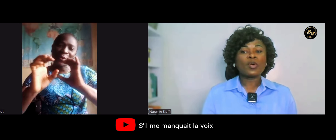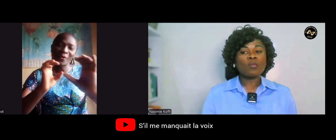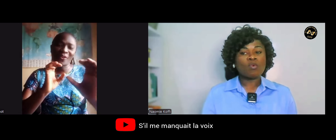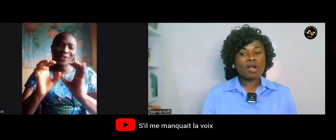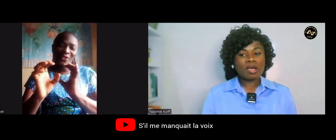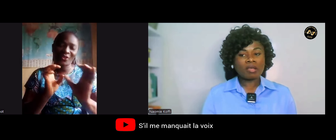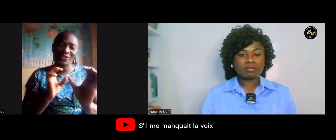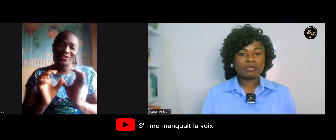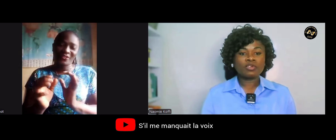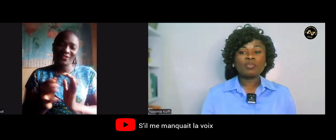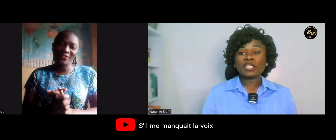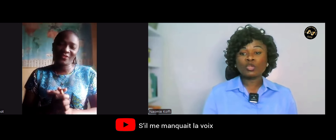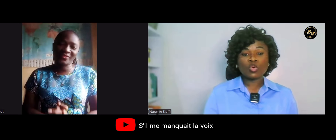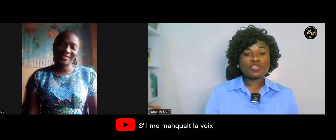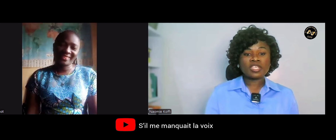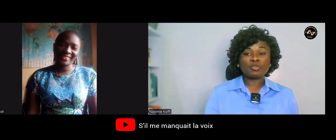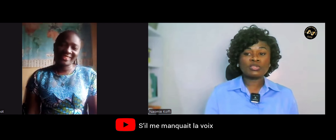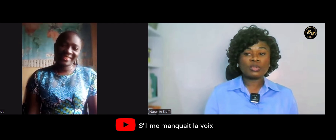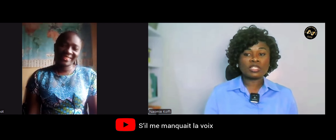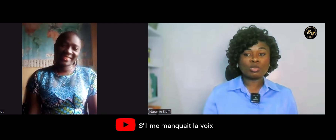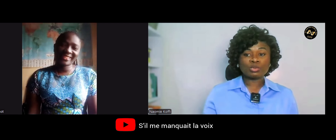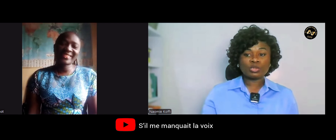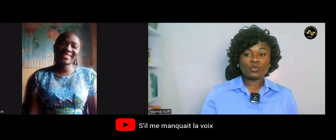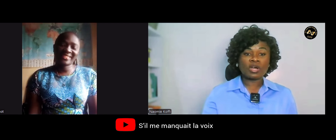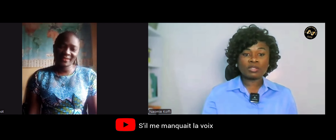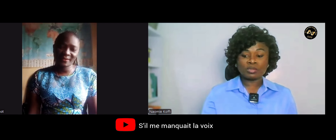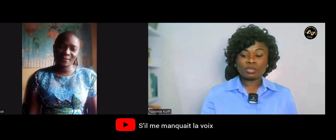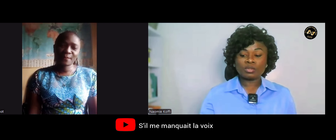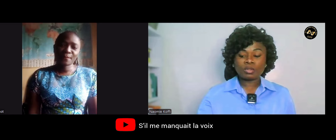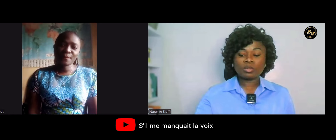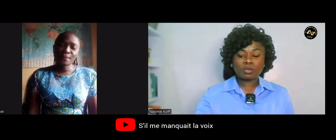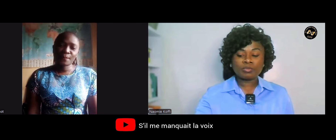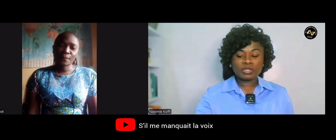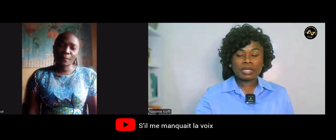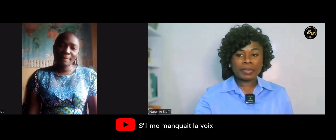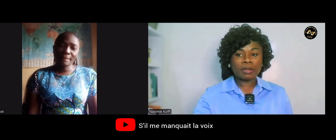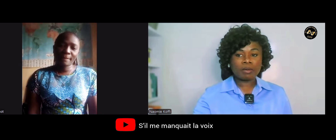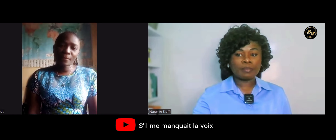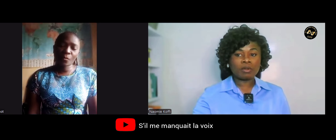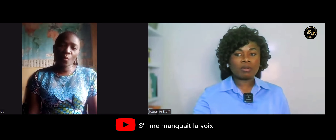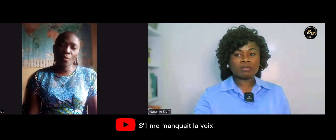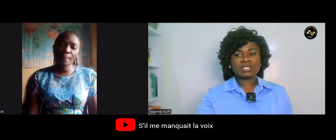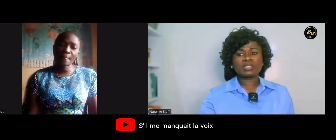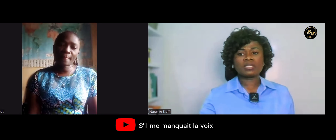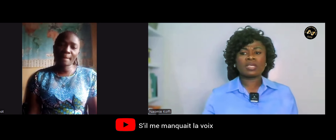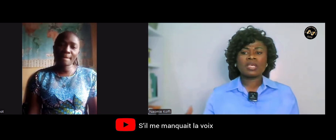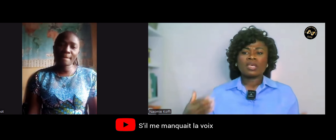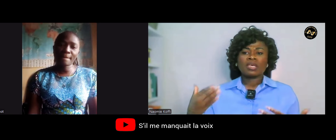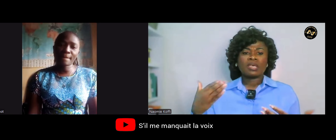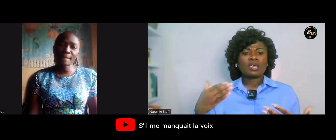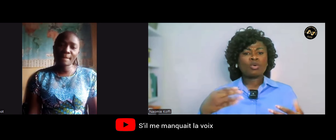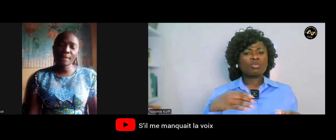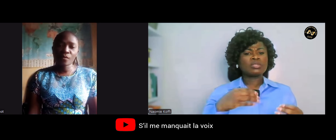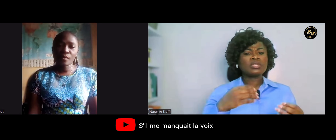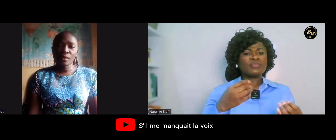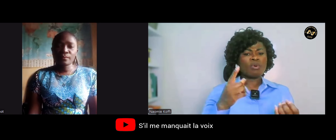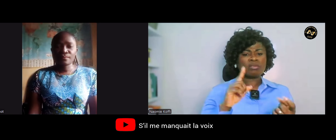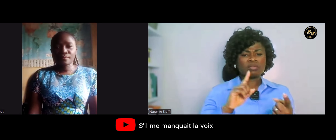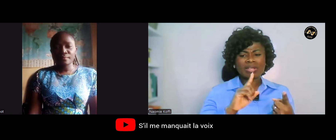était pour moi une manière de communiquer puisque les gens autour de moi ne communiquaient pas en langue des signes. Et